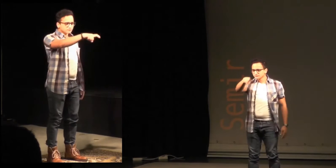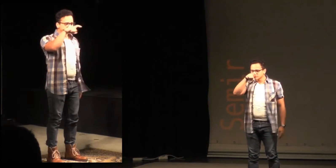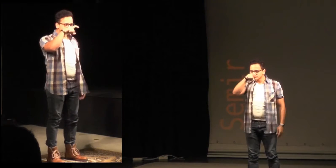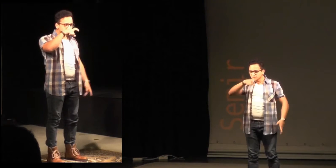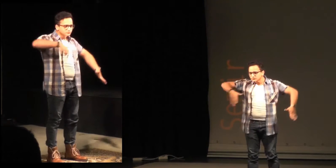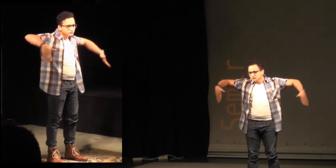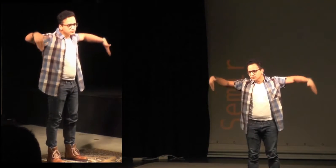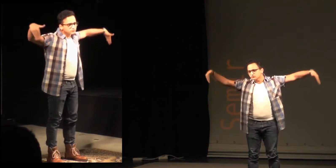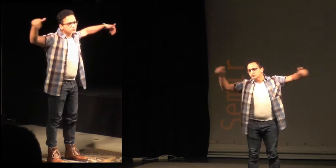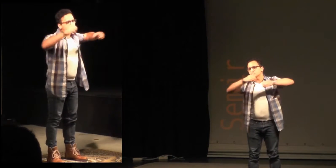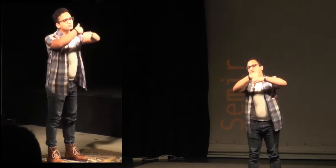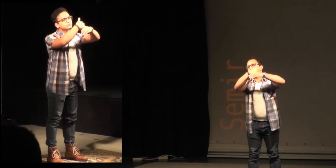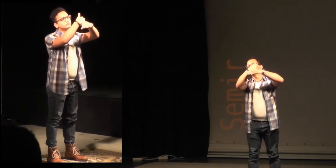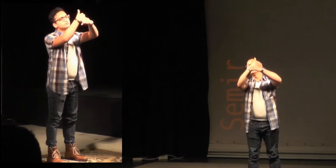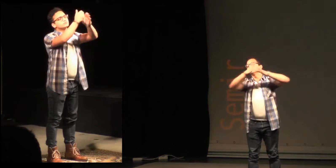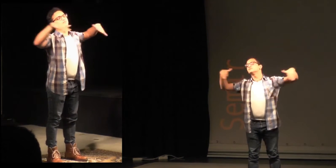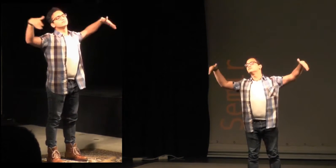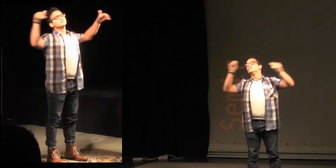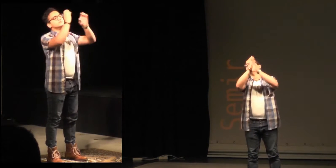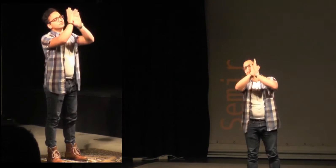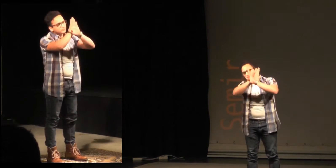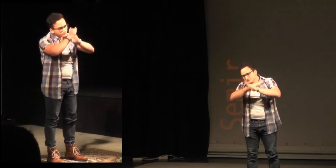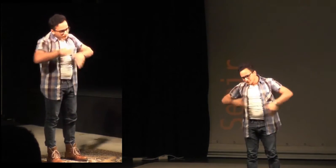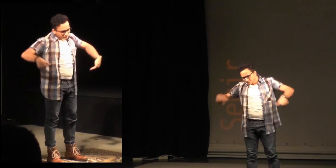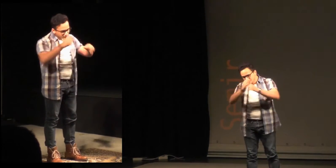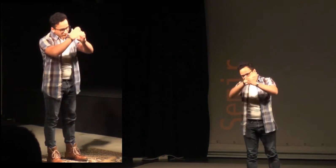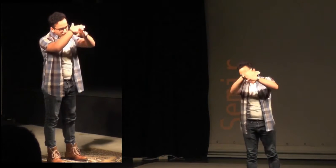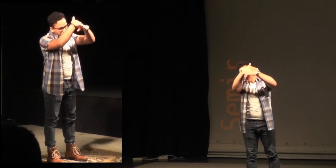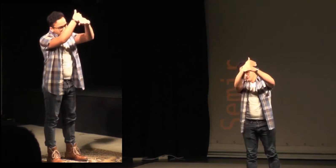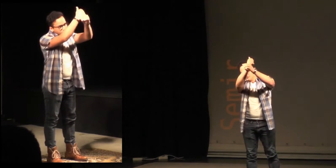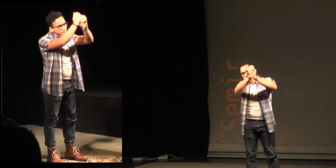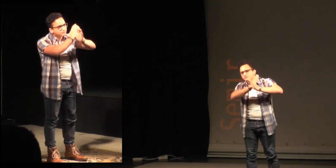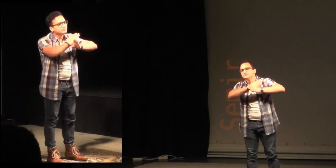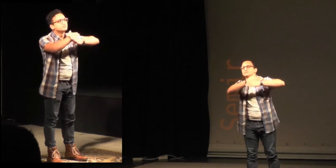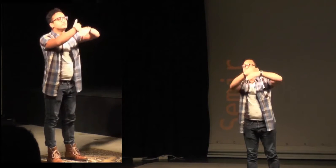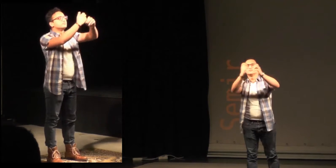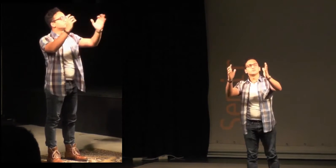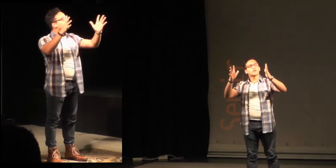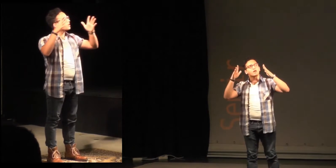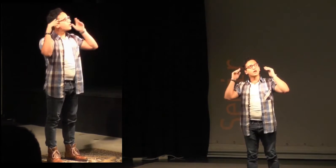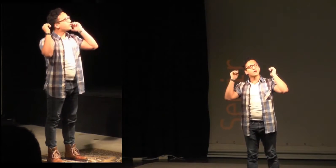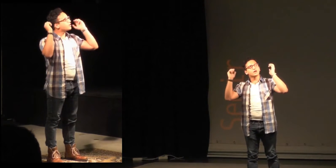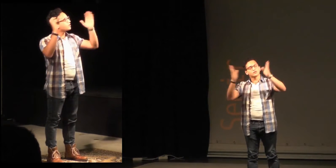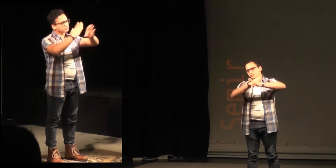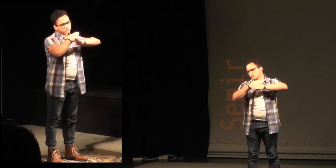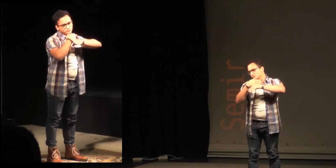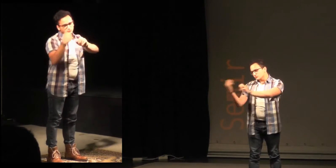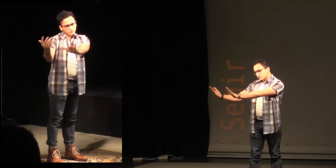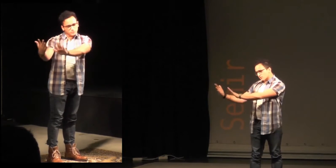oben einen großen Vogel mit schwarzem Gefieder und einem schwarzen Schnabel. Und alles läuft wie in Zeitlupe